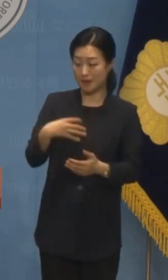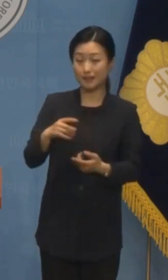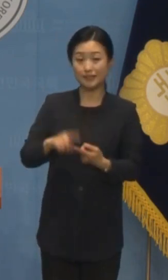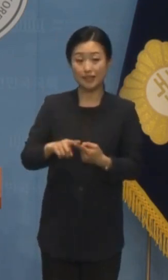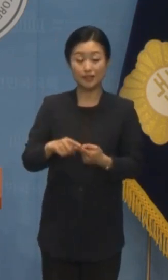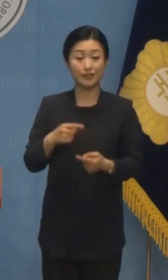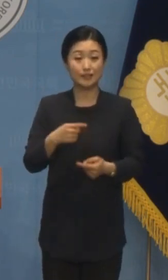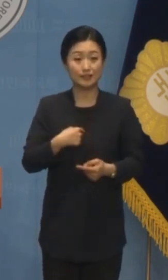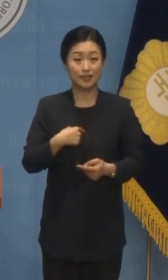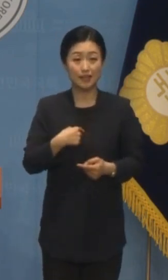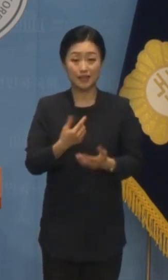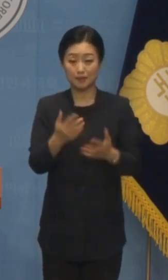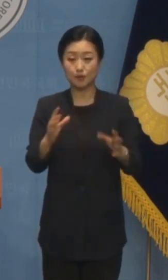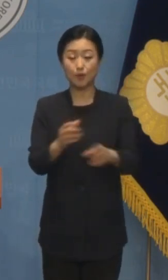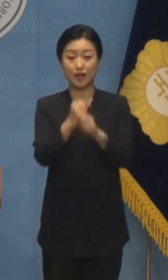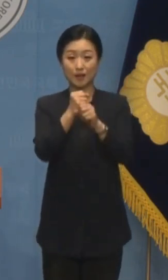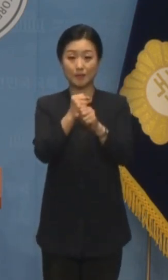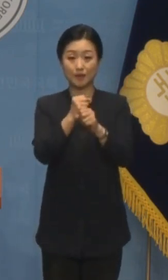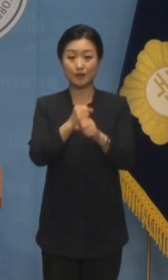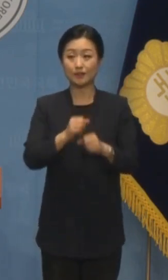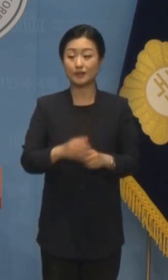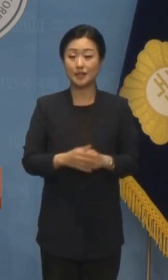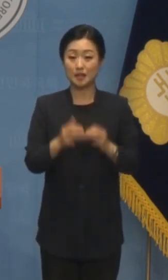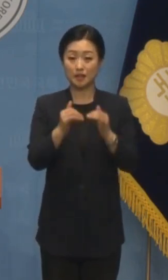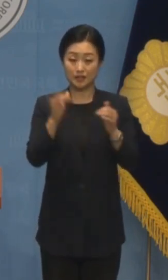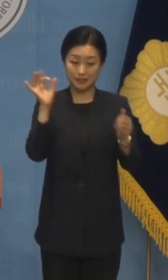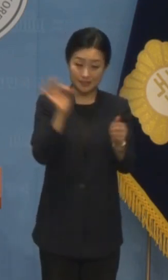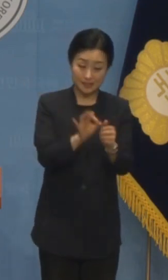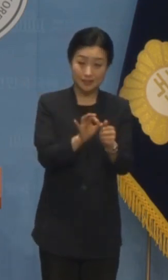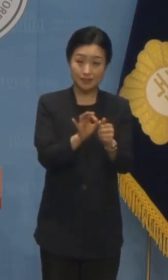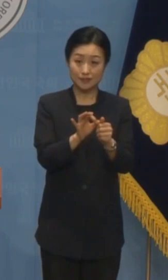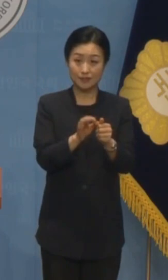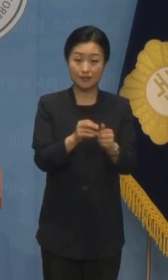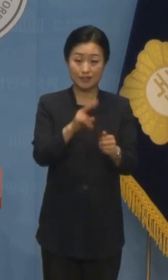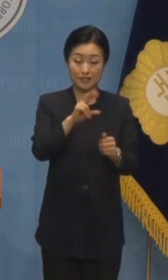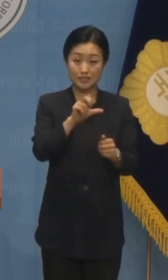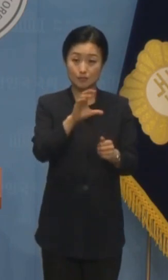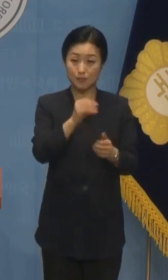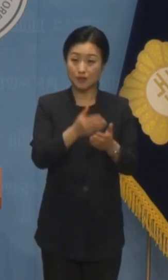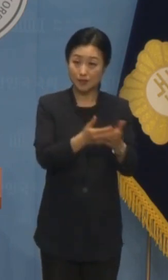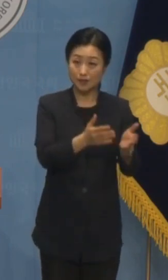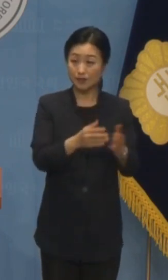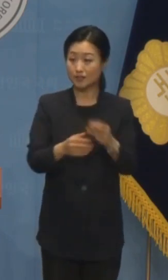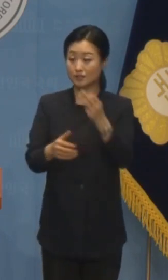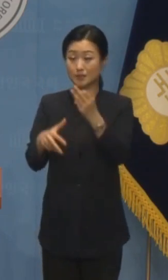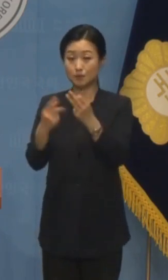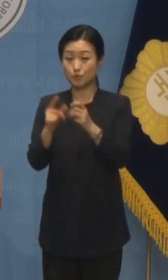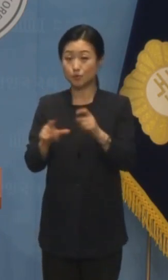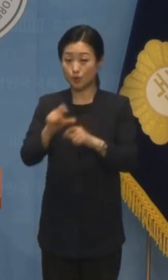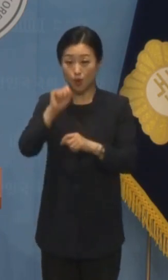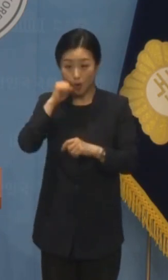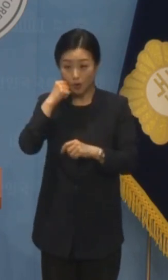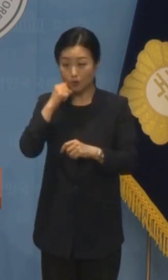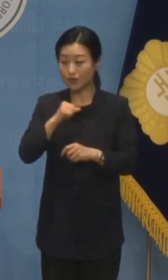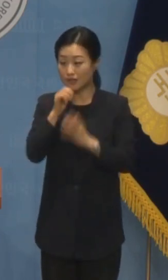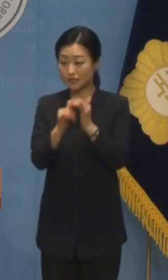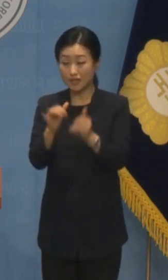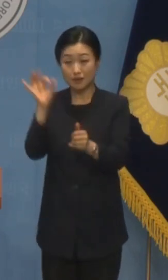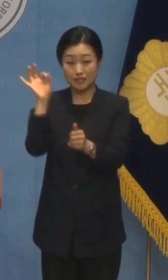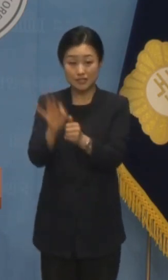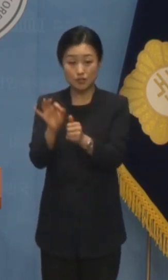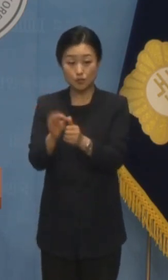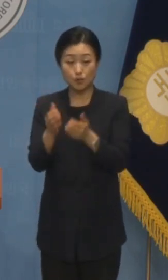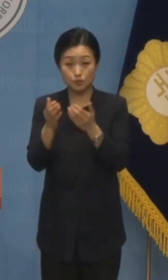제 반박을 미리 요약하면 민생회복지원금 안 준다고 그 13조 원 재원으로 더 어려운 계층에게 더